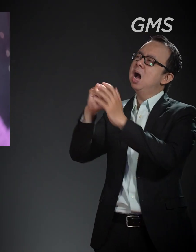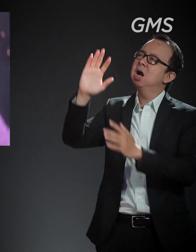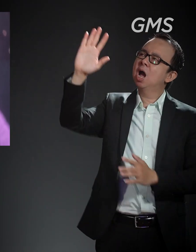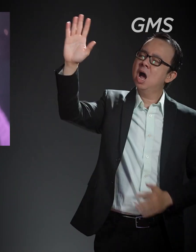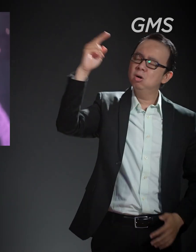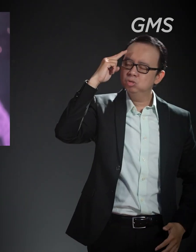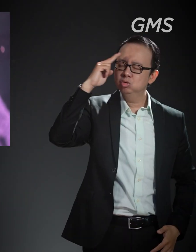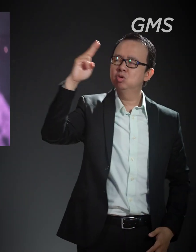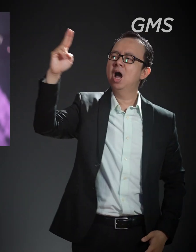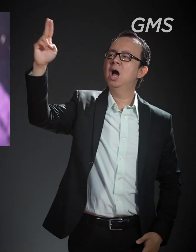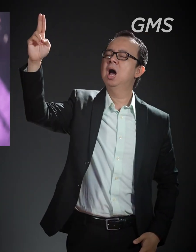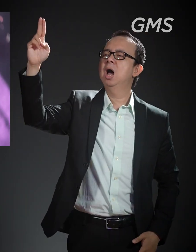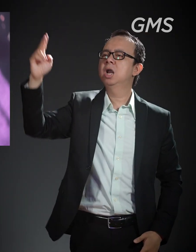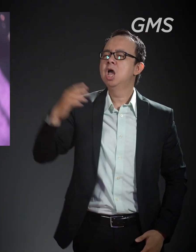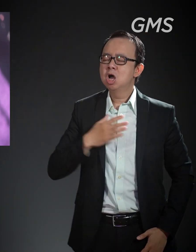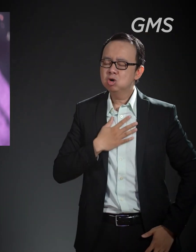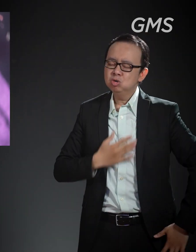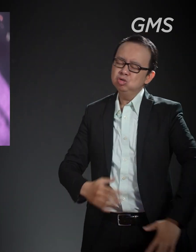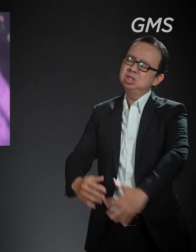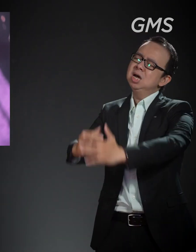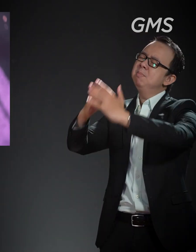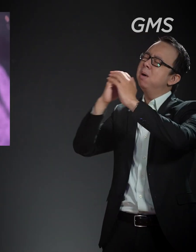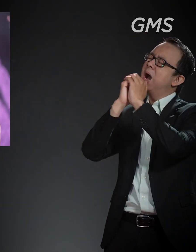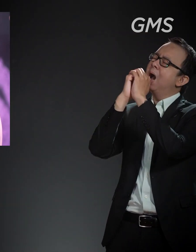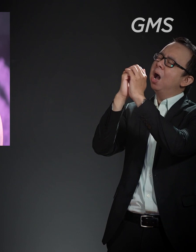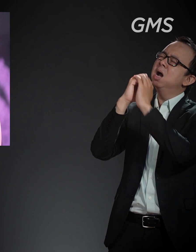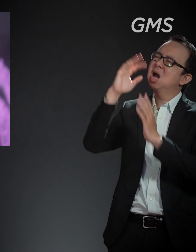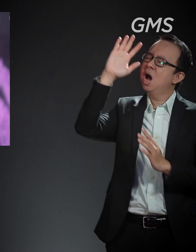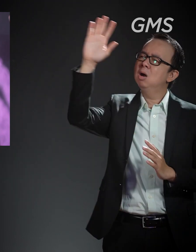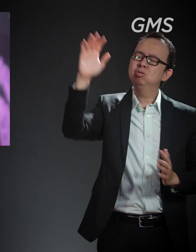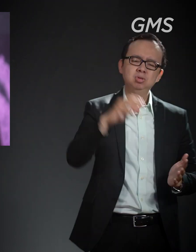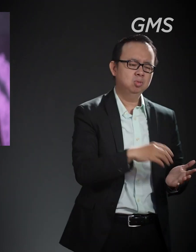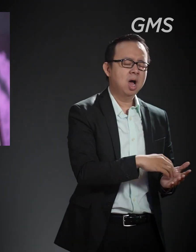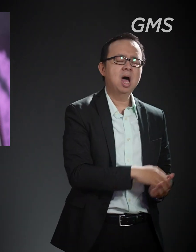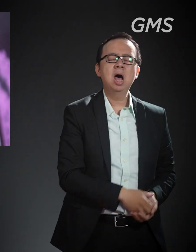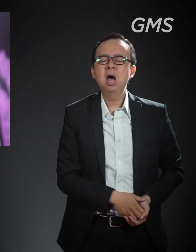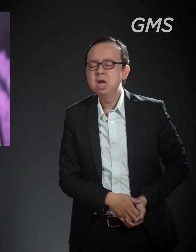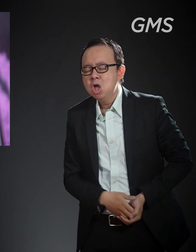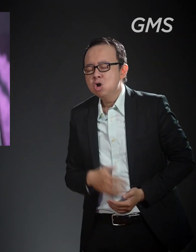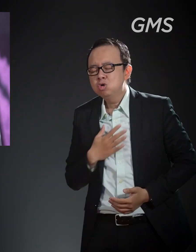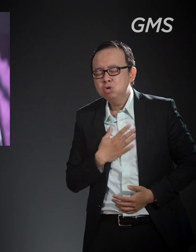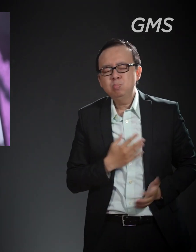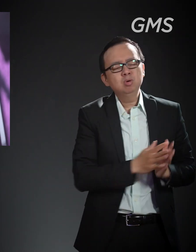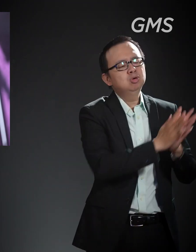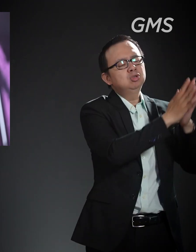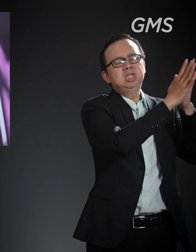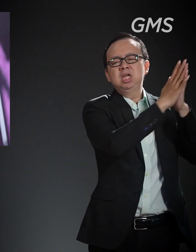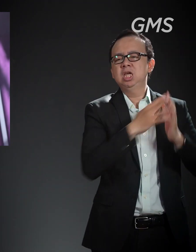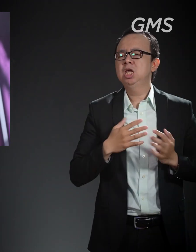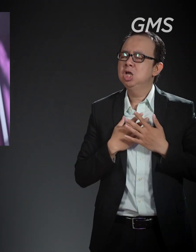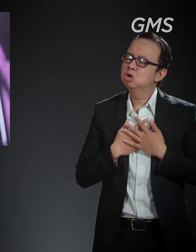sembah Kau Tuhan, ku sembah Kau Tuhan, ku